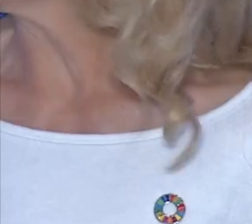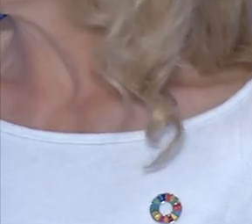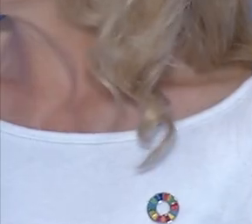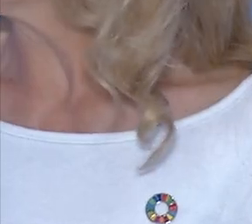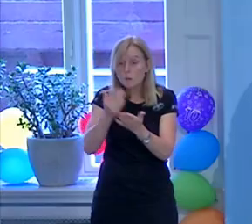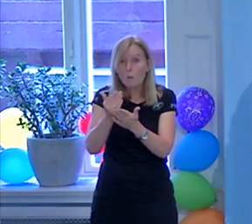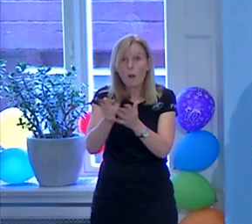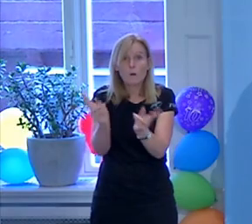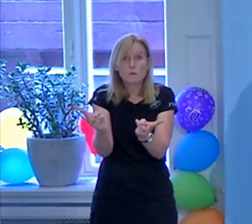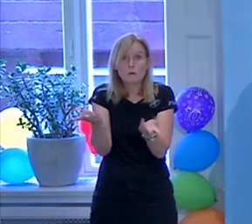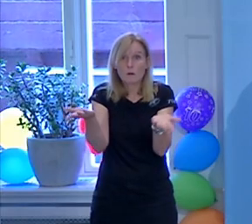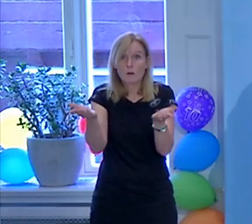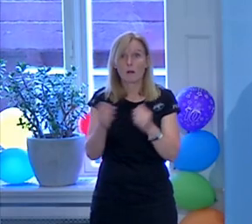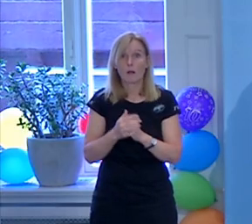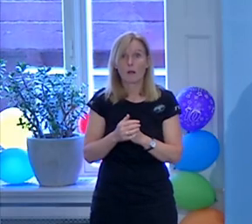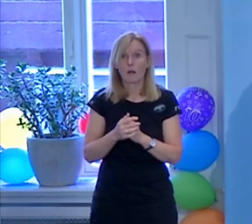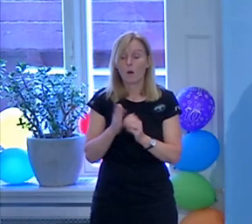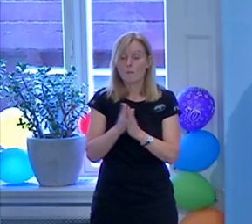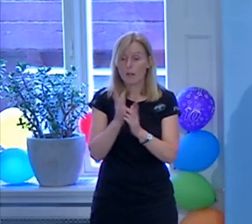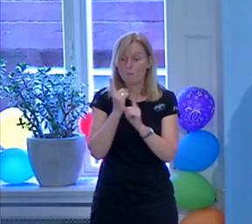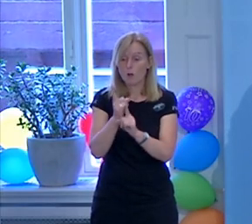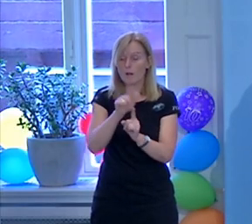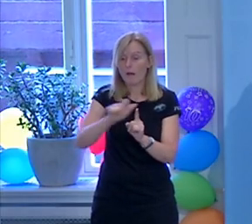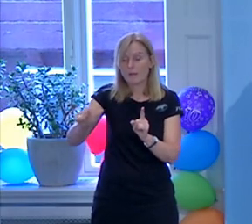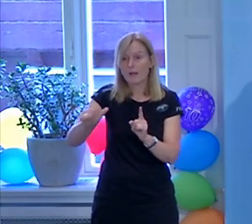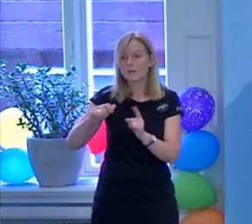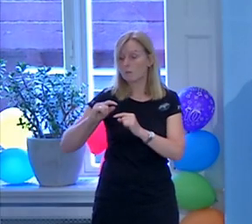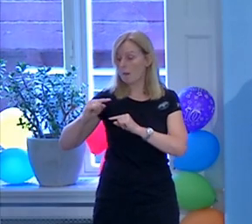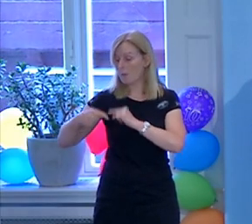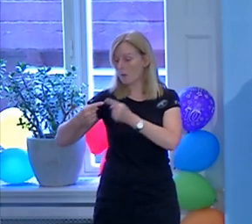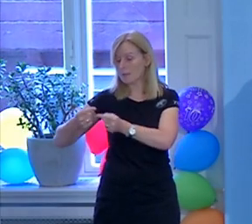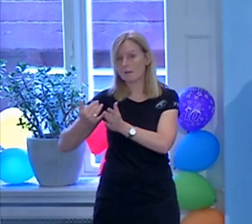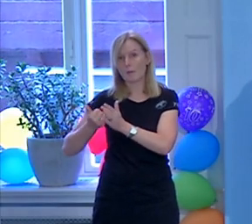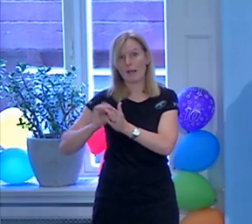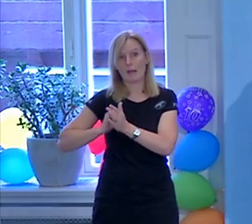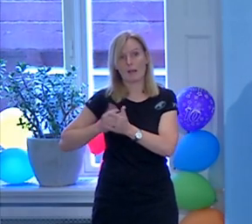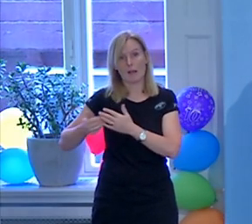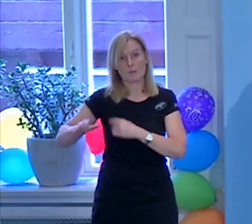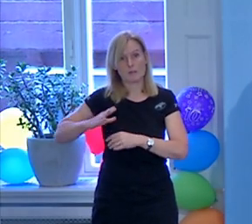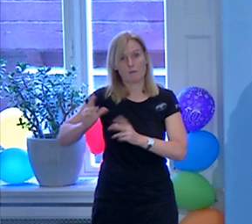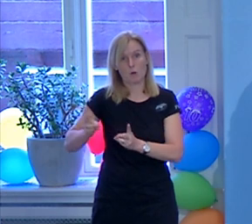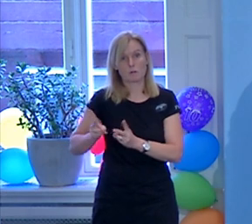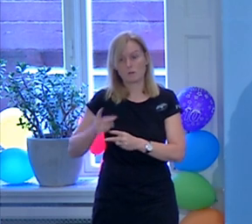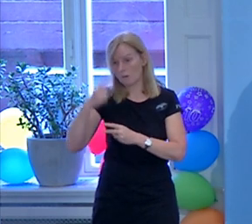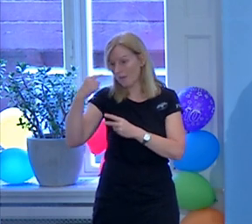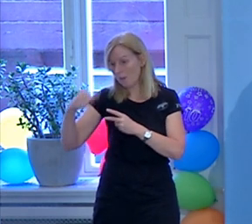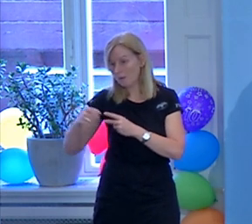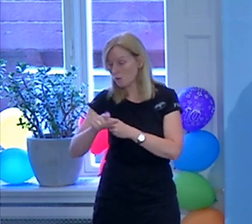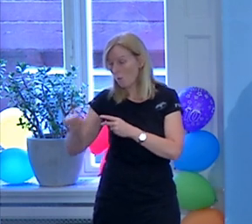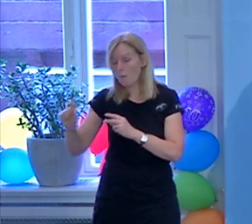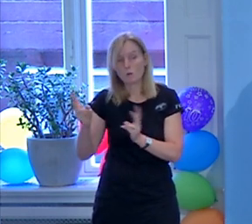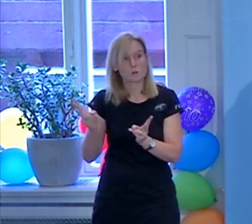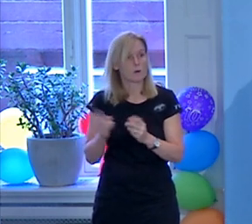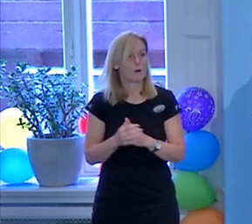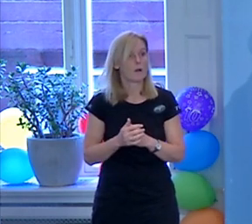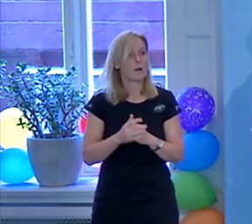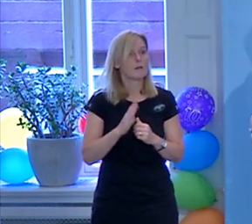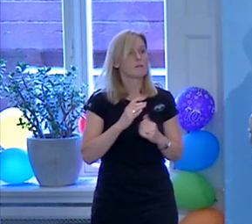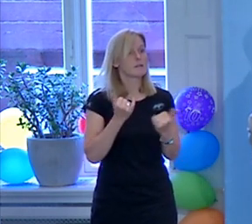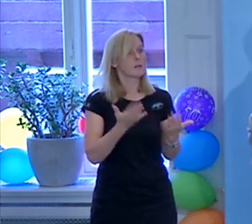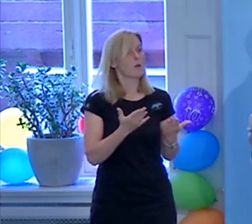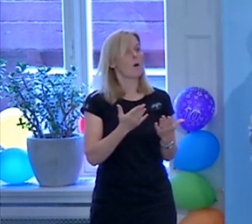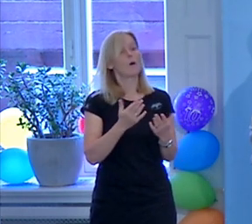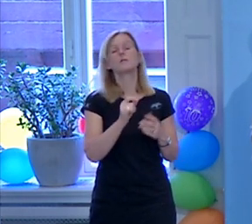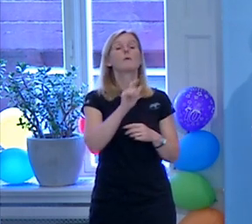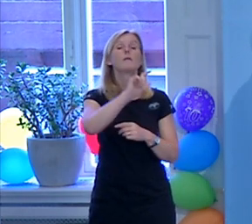skolan och medföljande som också är i denna process med sina arbeten såklart. Som ställer till det. Och det finns ju idag också, jag tror som företag är